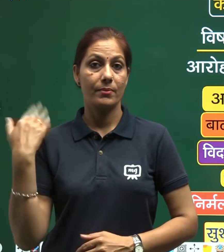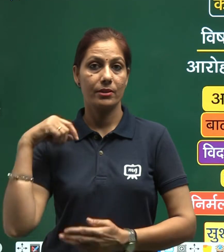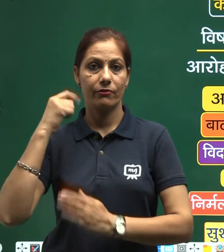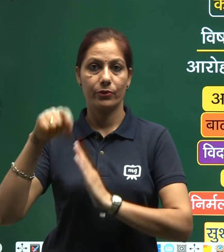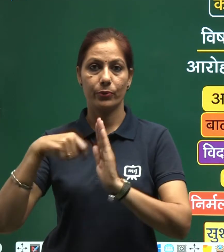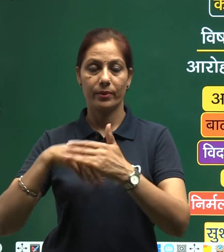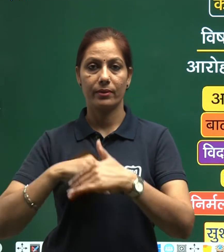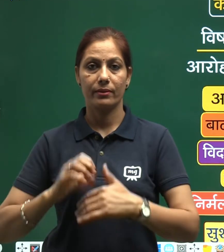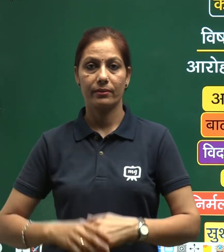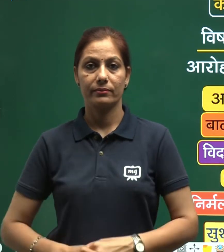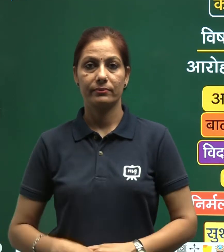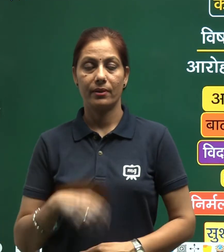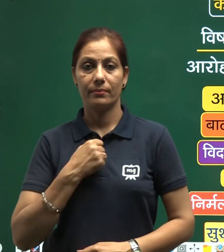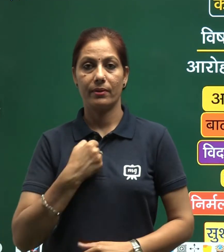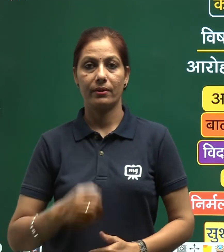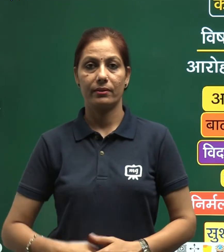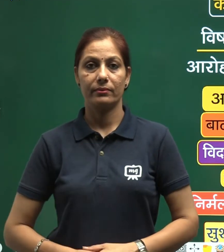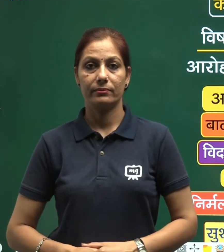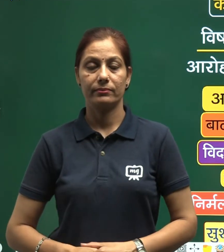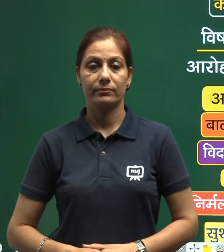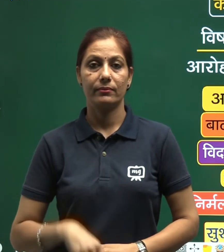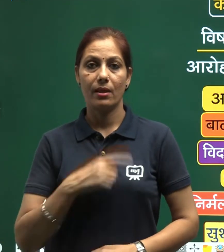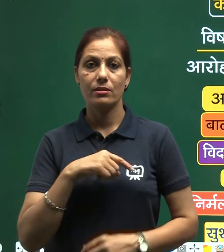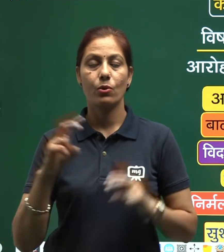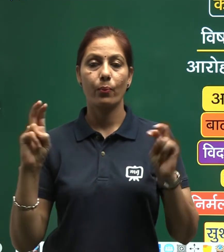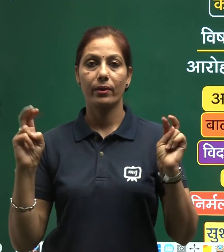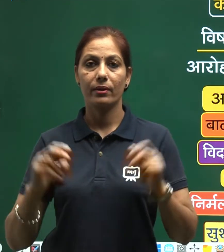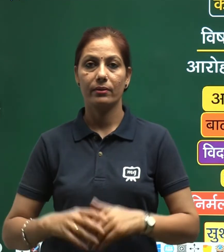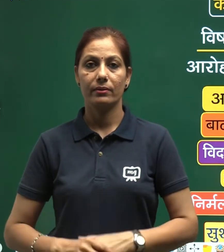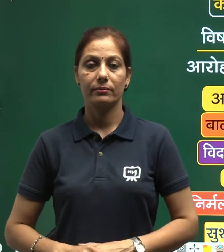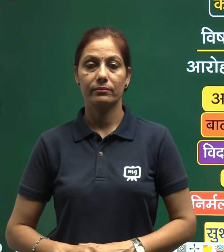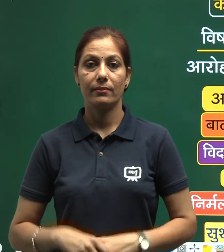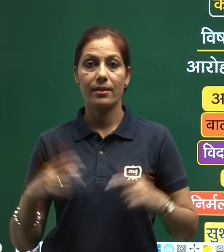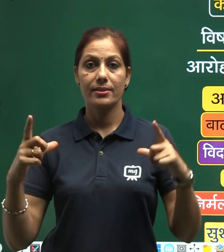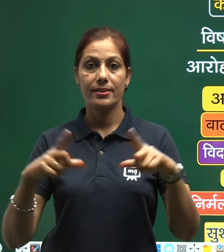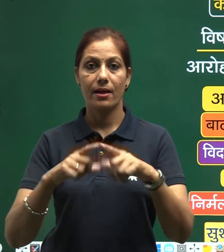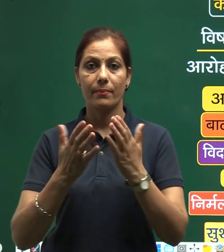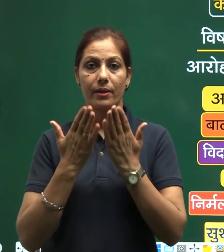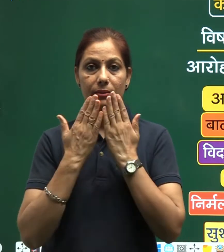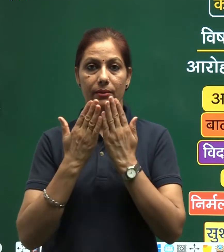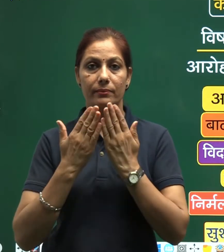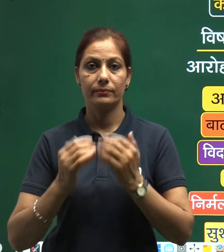में हमने इस अध्याय का सार पढ़ा था,